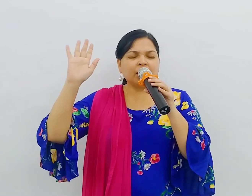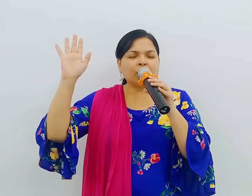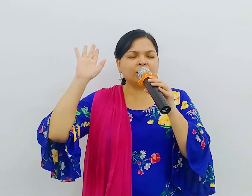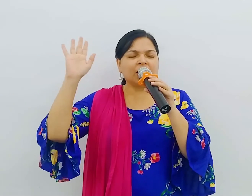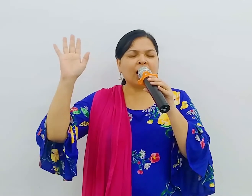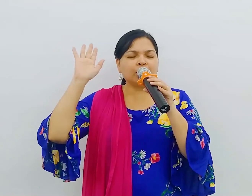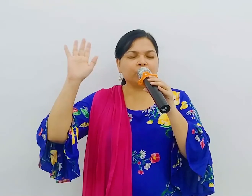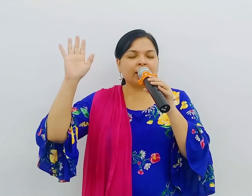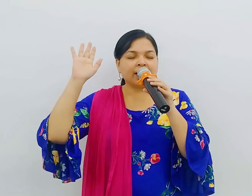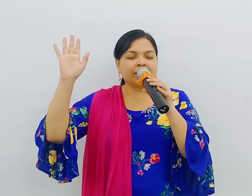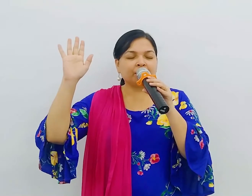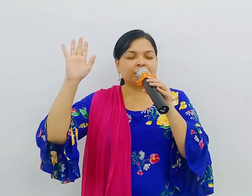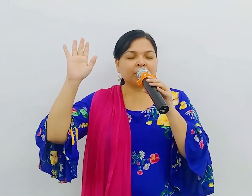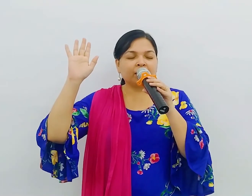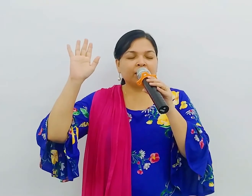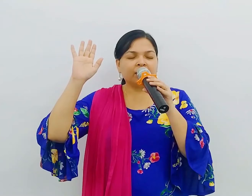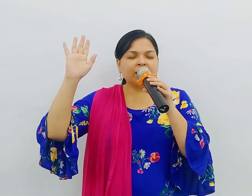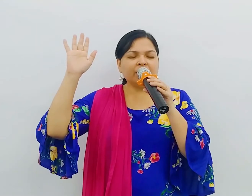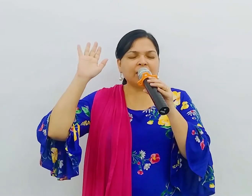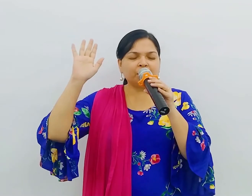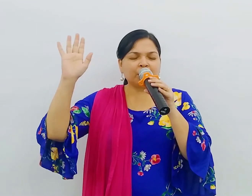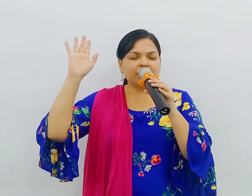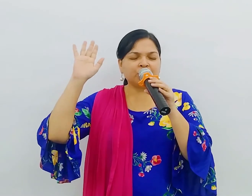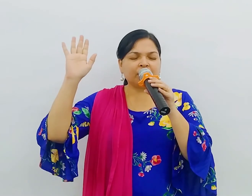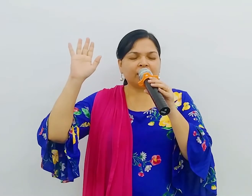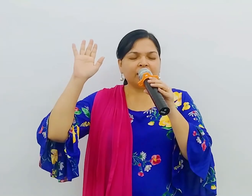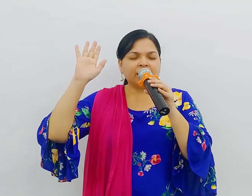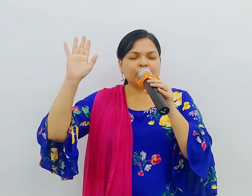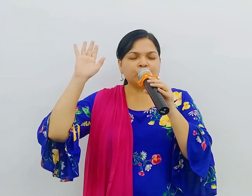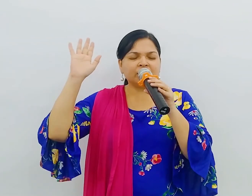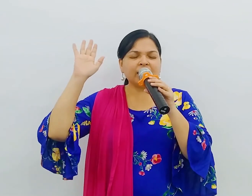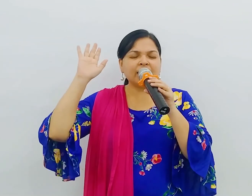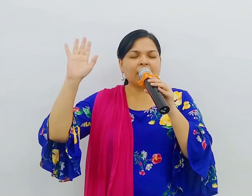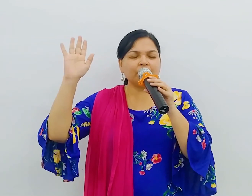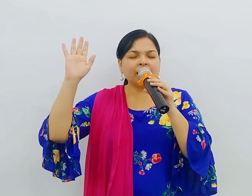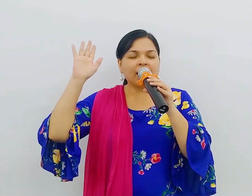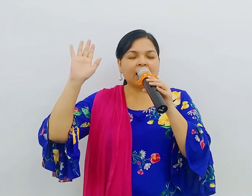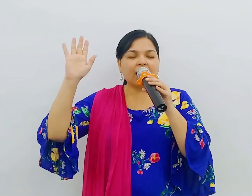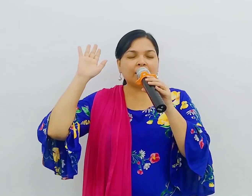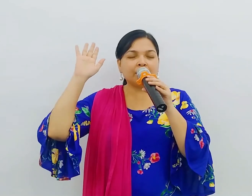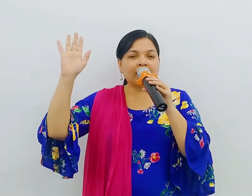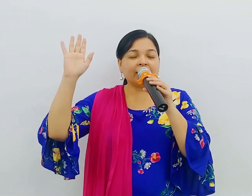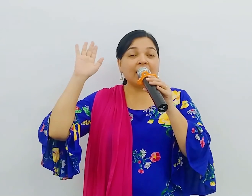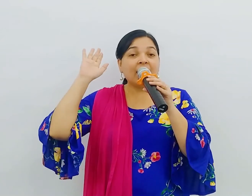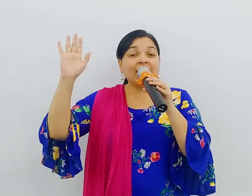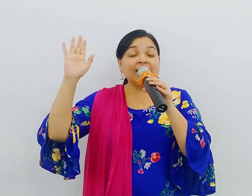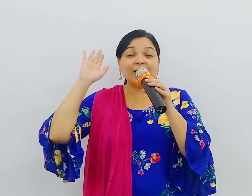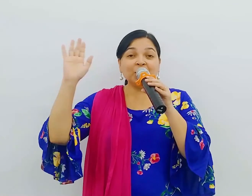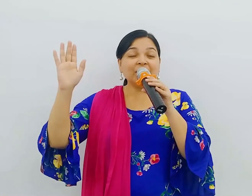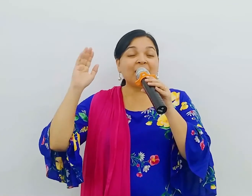ধন্যবাদ, আমার উদ্ধার হয়ে গেছে। ধন্যবাদ প্রভু, যিশুর নামে